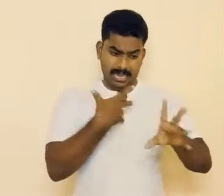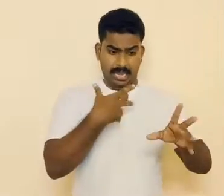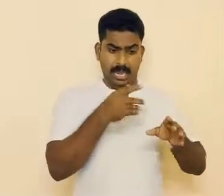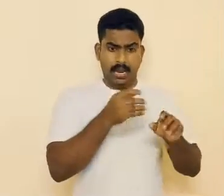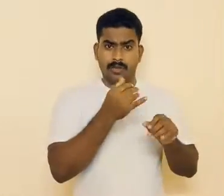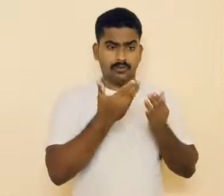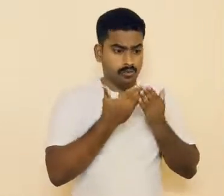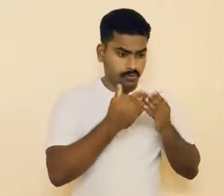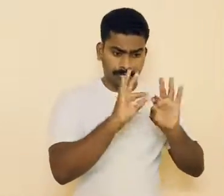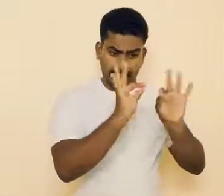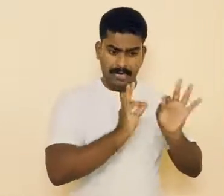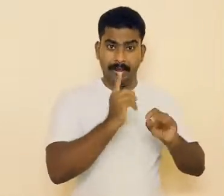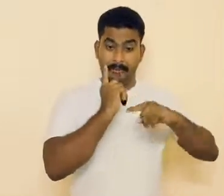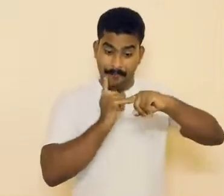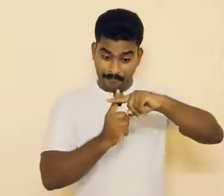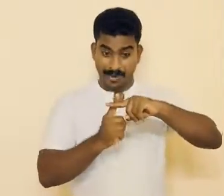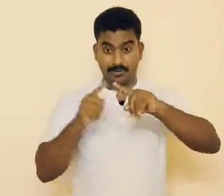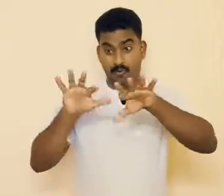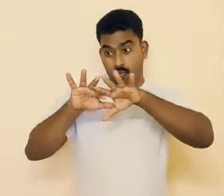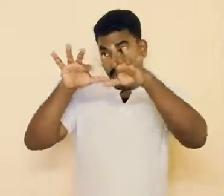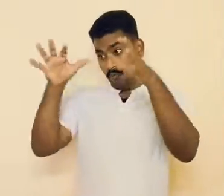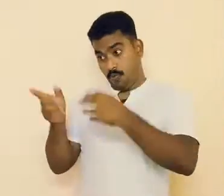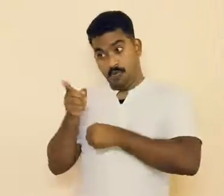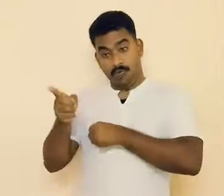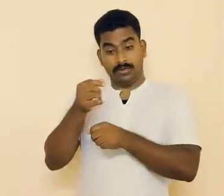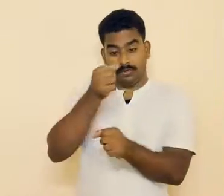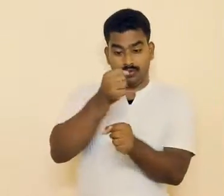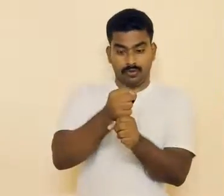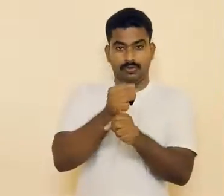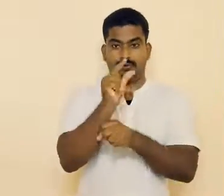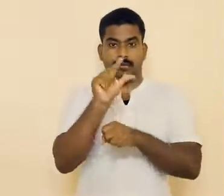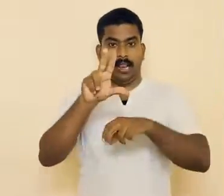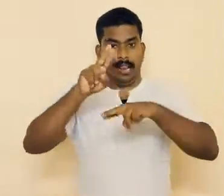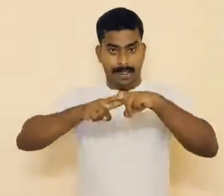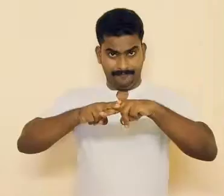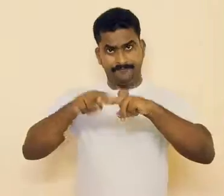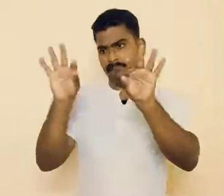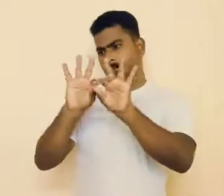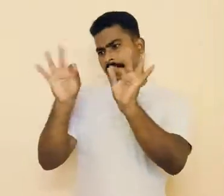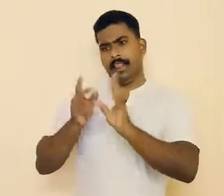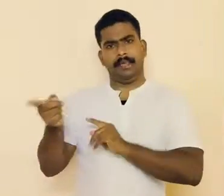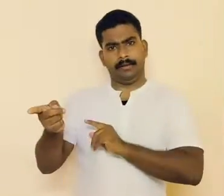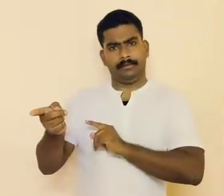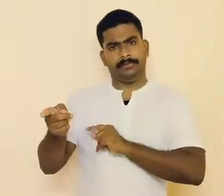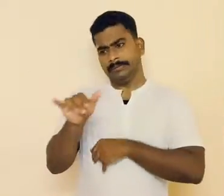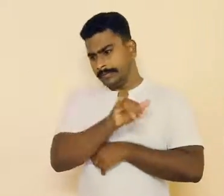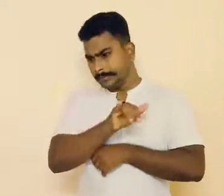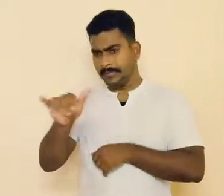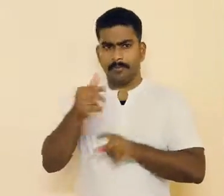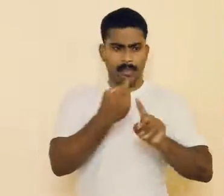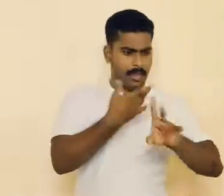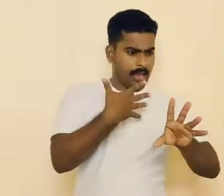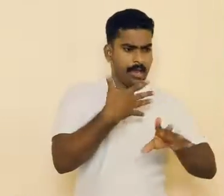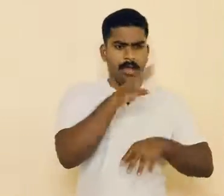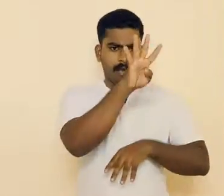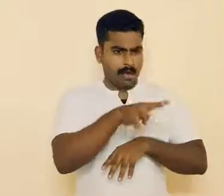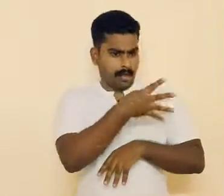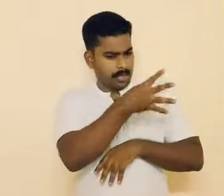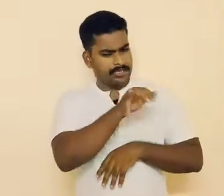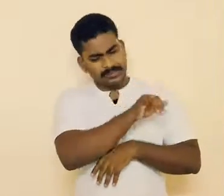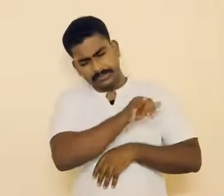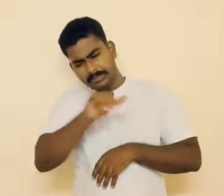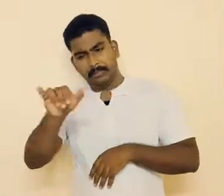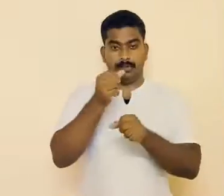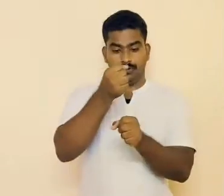കേന്ദ്രങ്ങൾ. സംസ്ഥാനത്തെ പരീക്ഷാ ടൈം ടേബിൾ പ്രകാരമാണ് ഗൾഫിലും പരീക്ഷകൾ നടത്തുന്നത്.